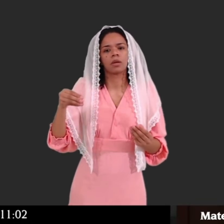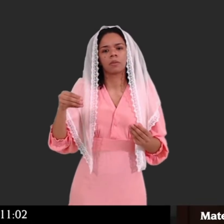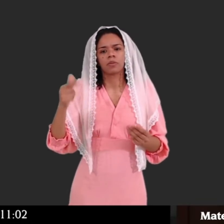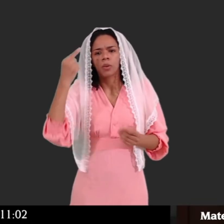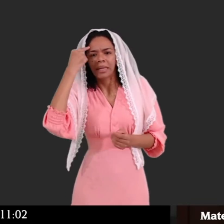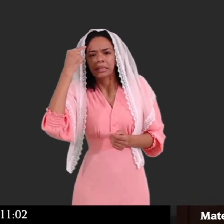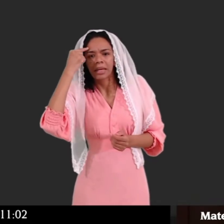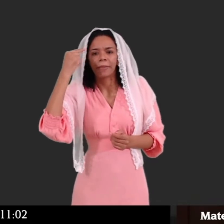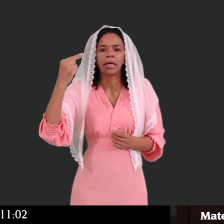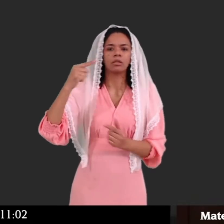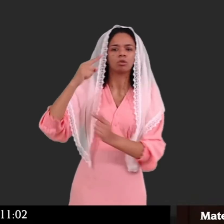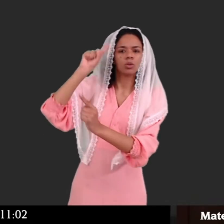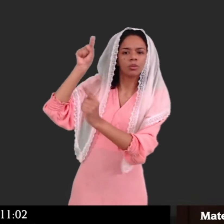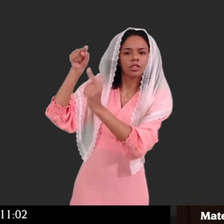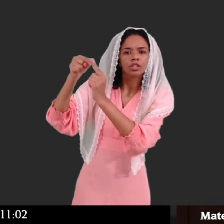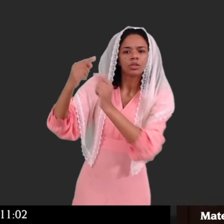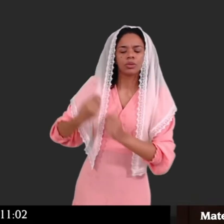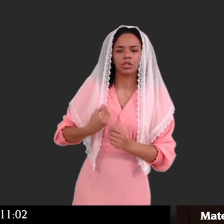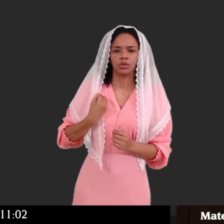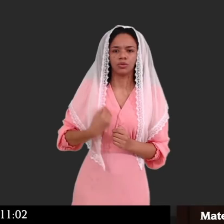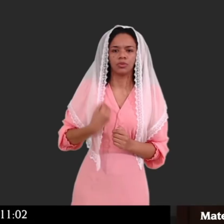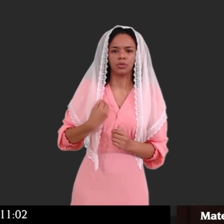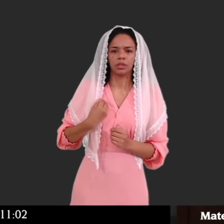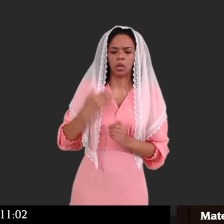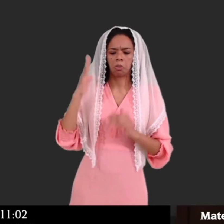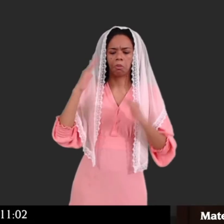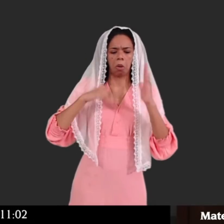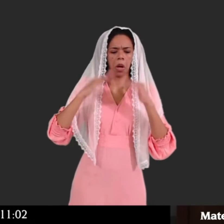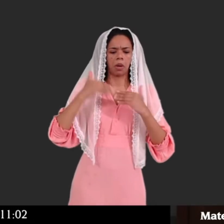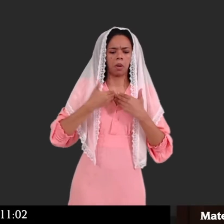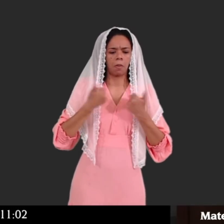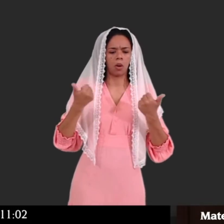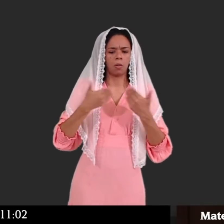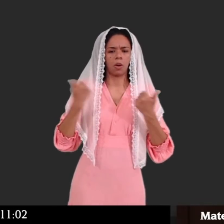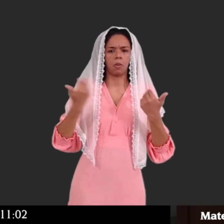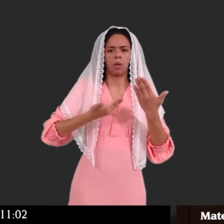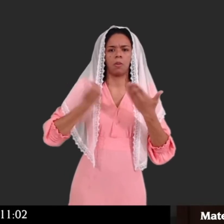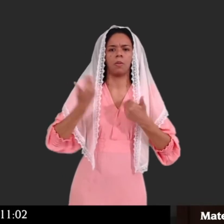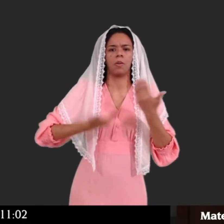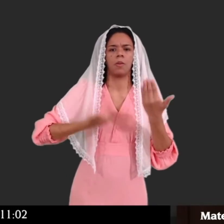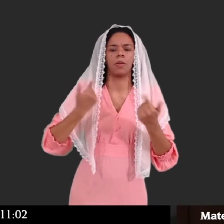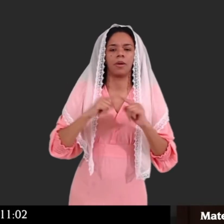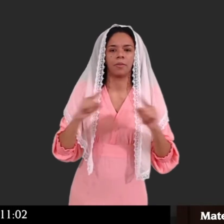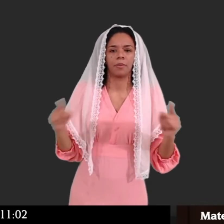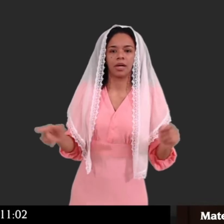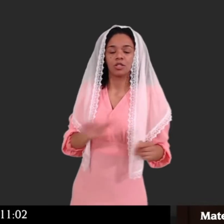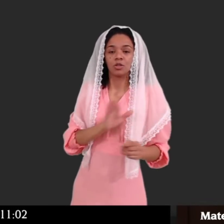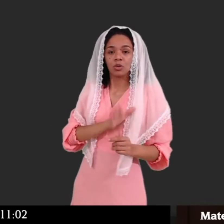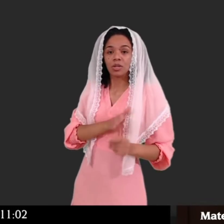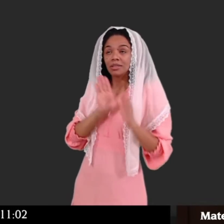suas ambições, anulando suas concupiscências e no seu espírito, te fazendo voltar completamente o coração a